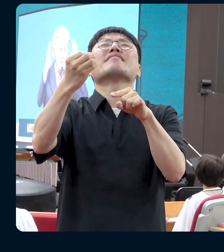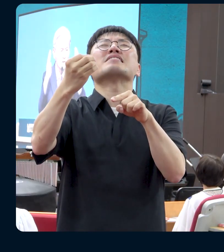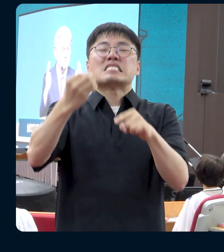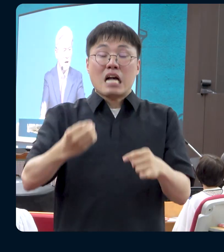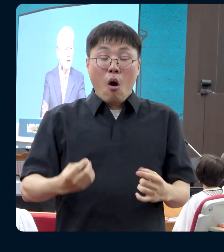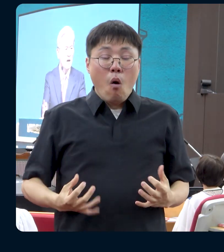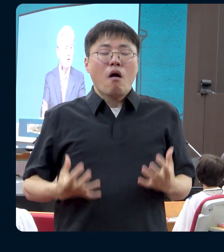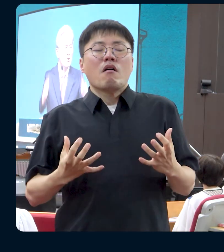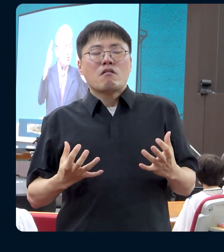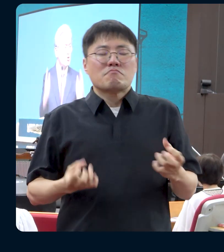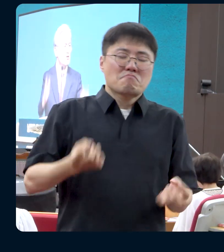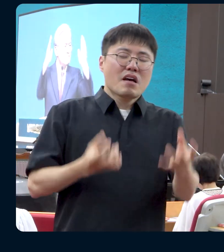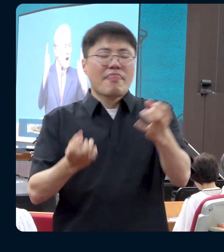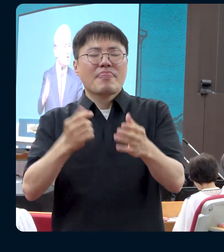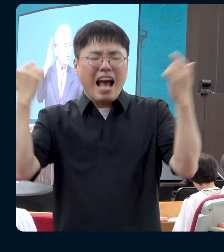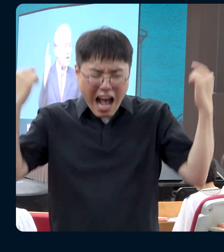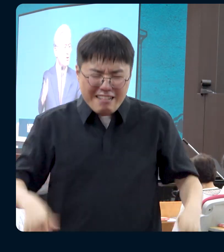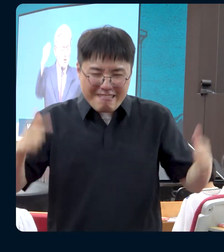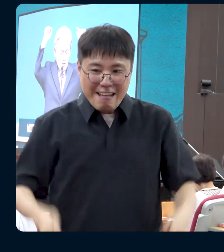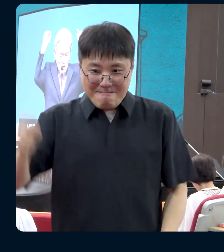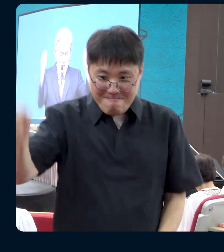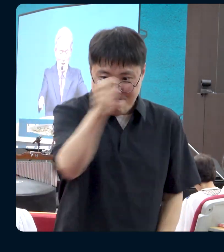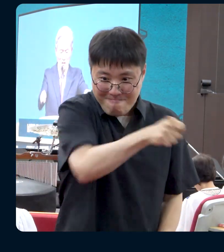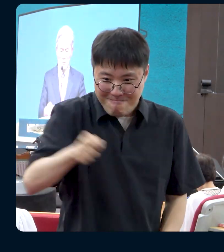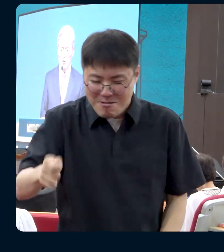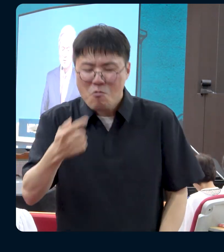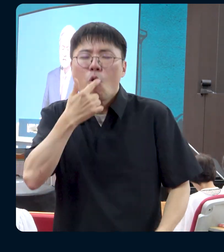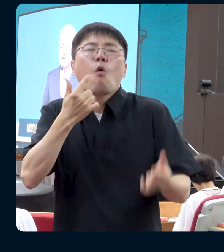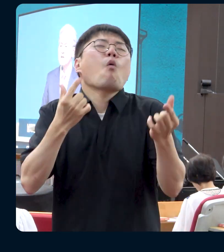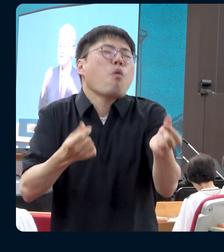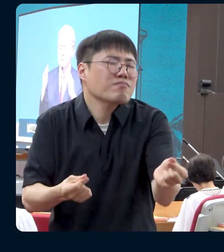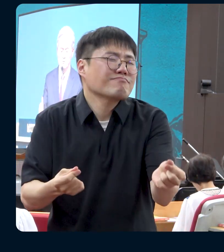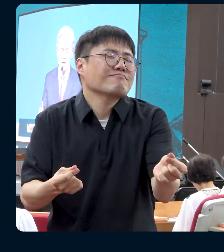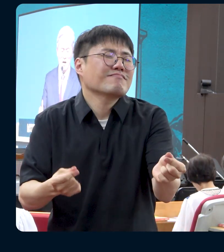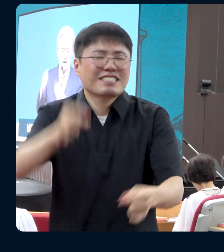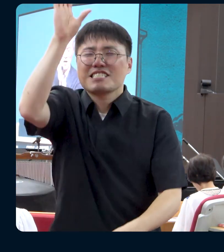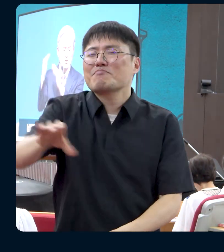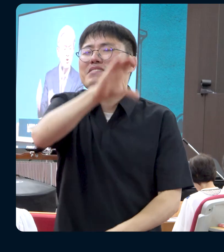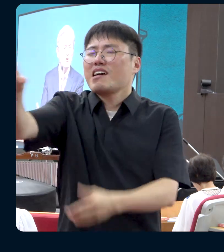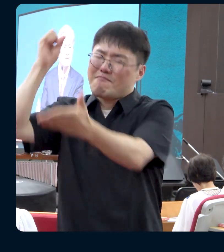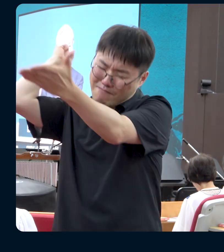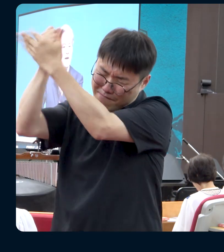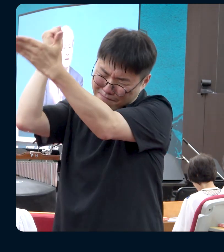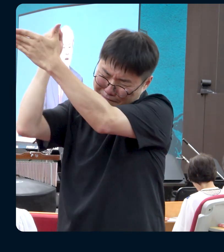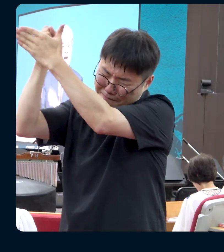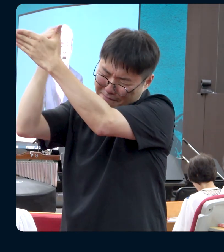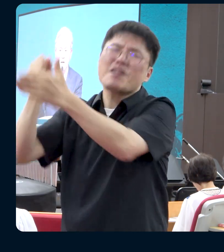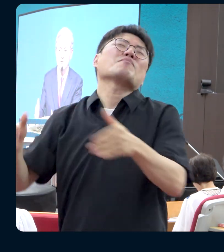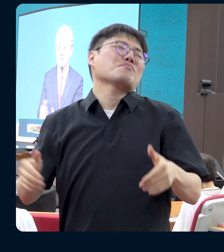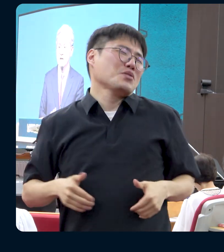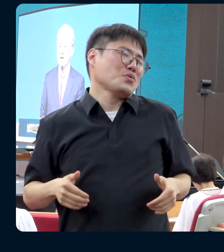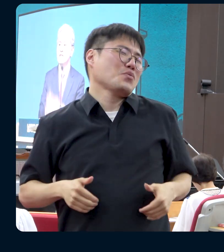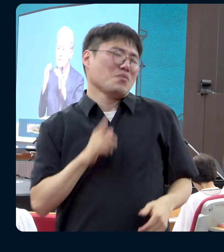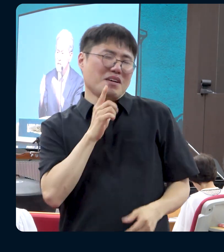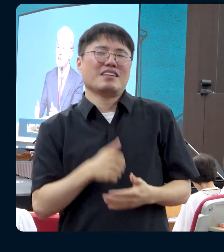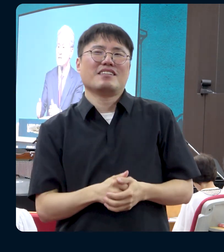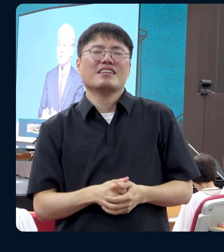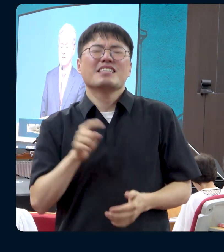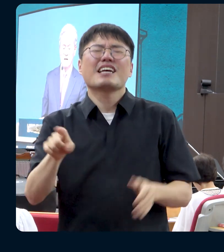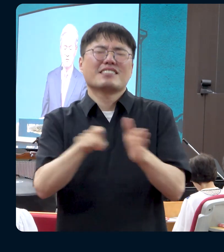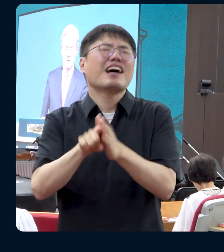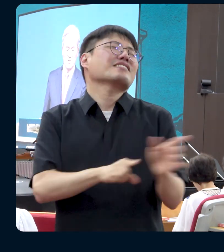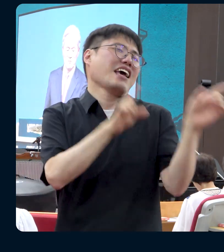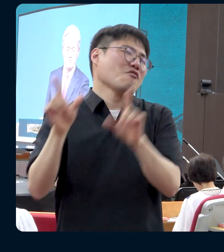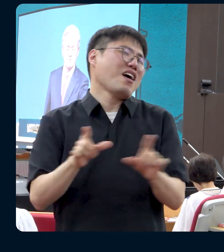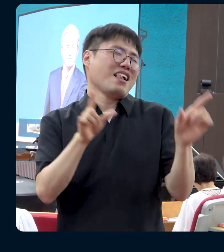교만을, 그것이 올라올 때마다 두더지를 망치로 때려서 그렇게 집어넣듯이 십자가에 처리를 해야 하는